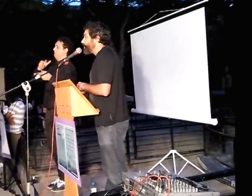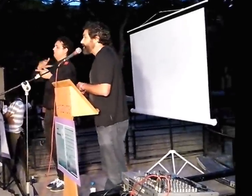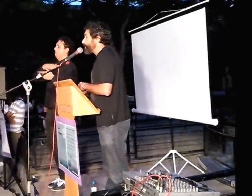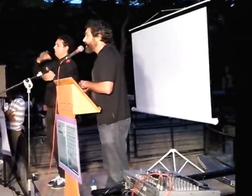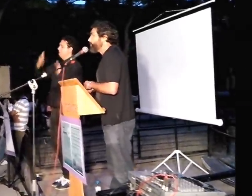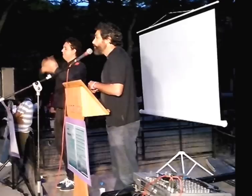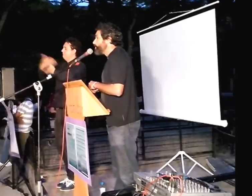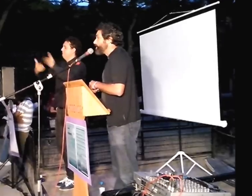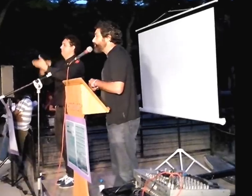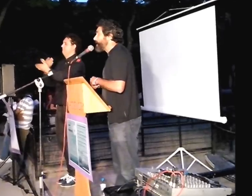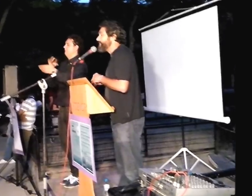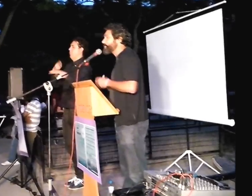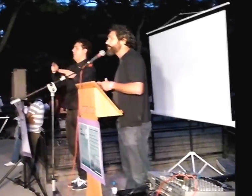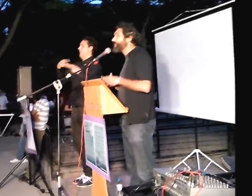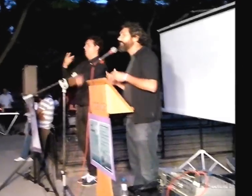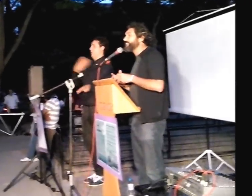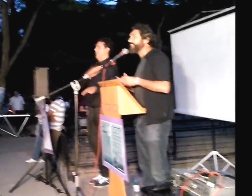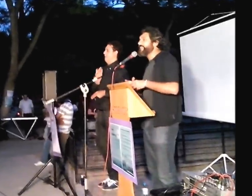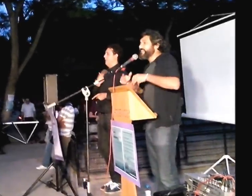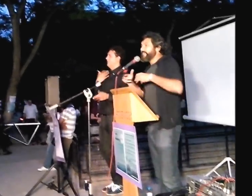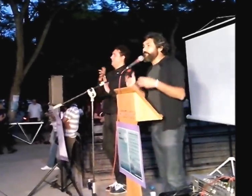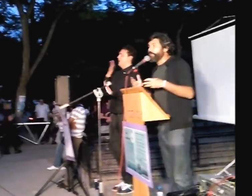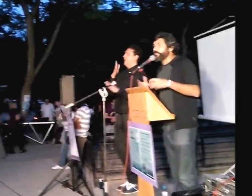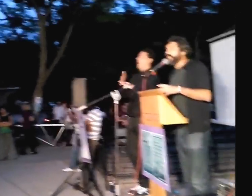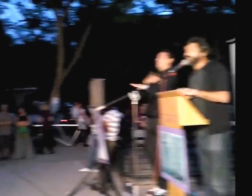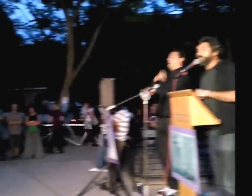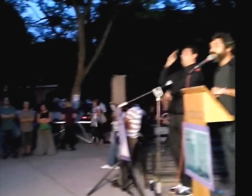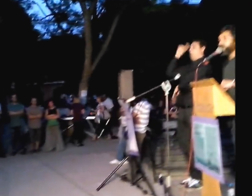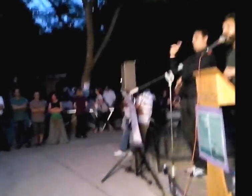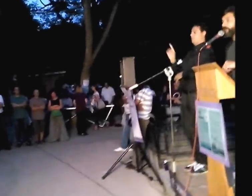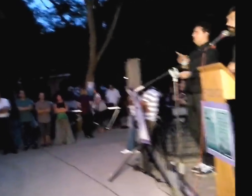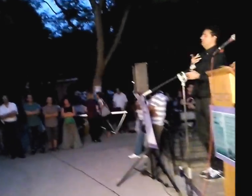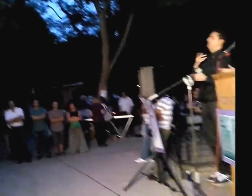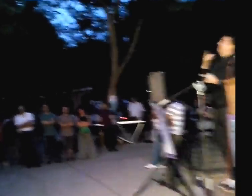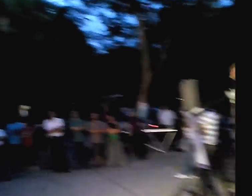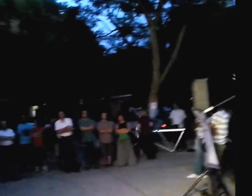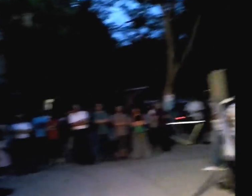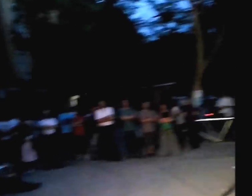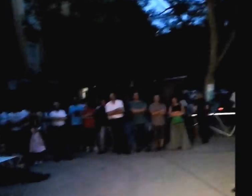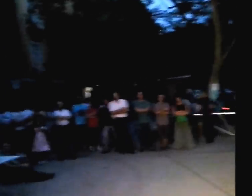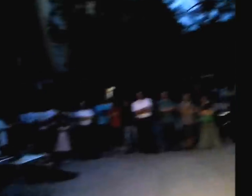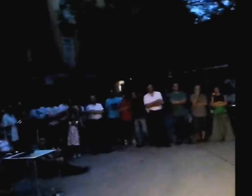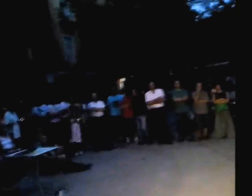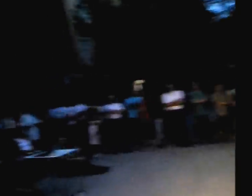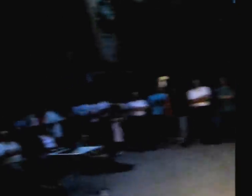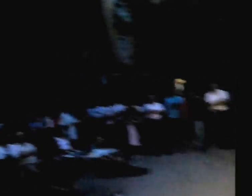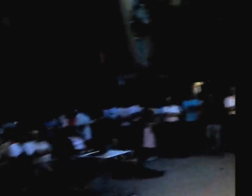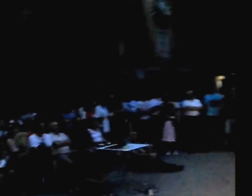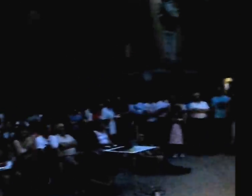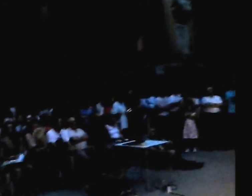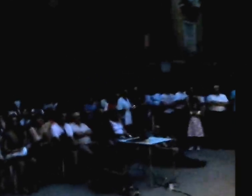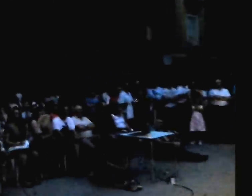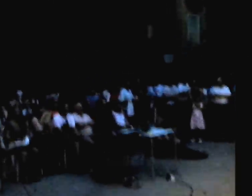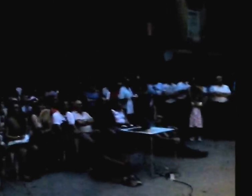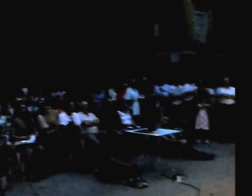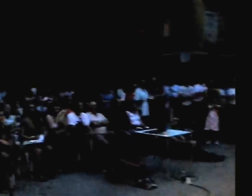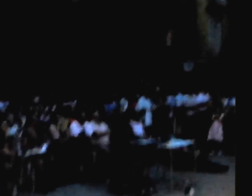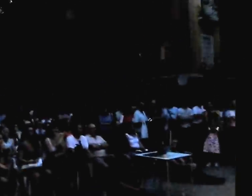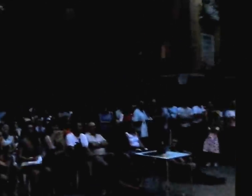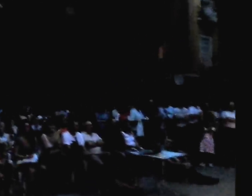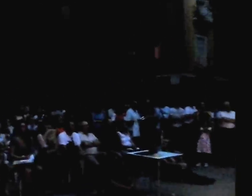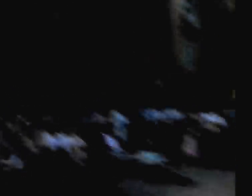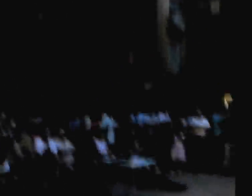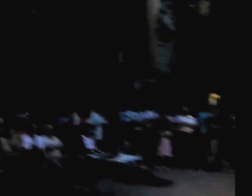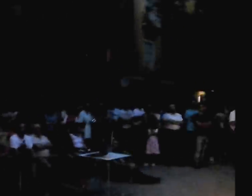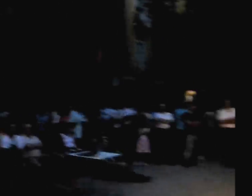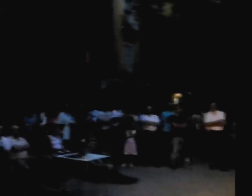en la política municipal. Y eso es bastante importante, porque cuando la ciudadanía se empodera y quiere hacer política,